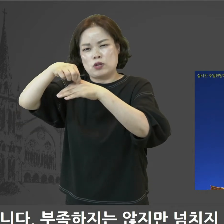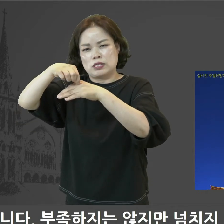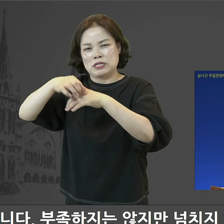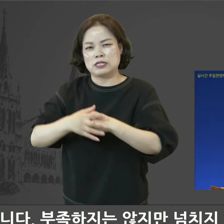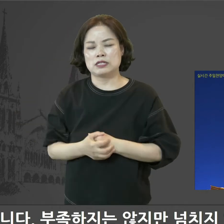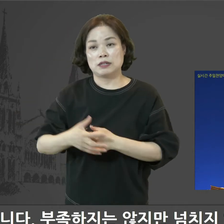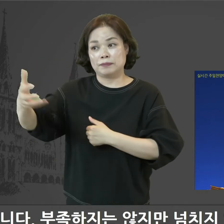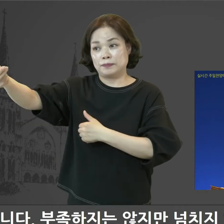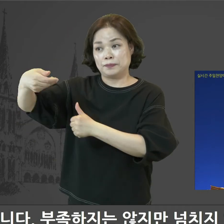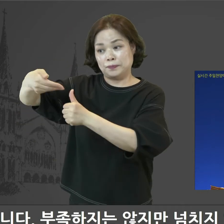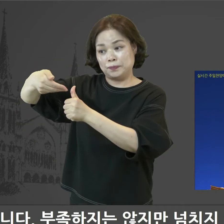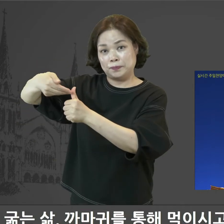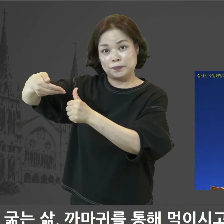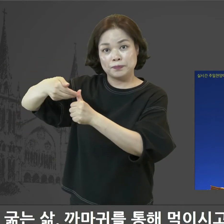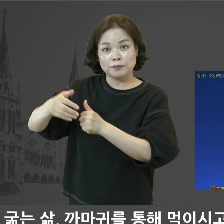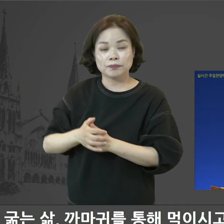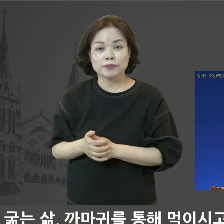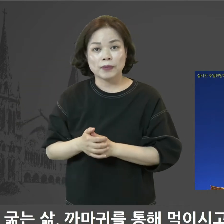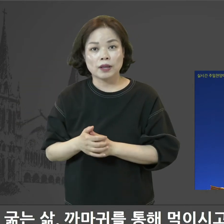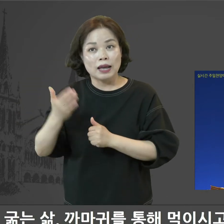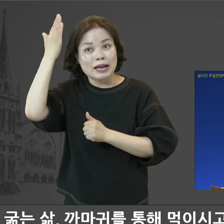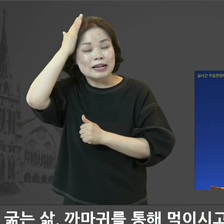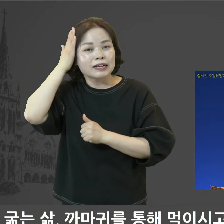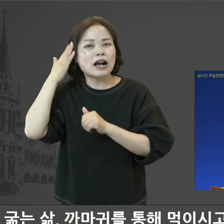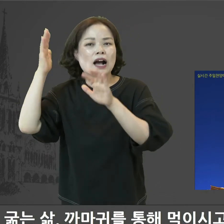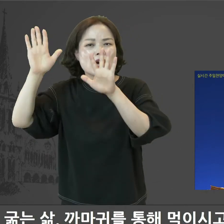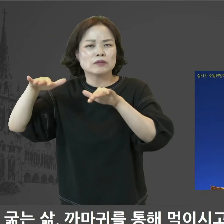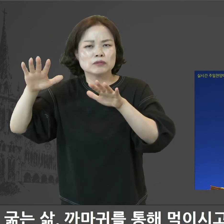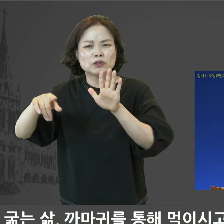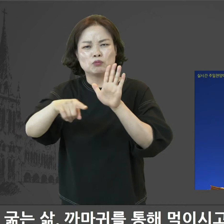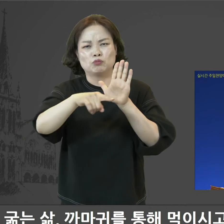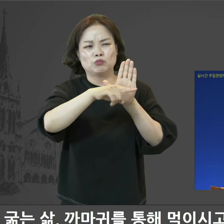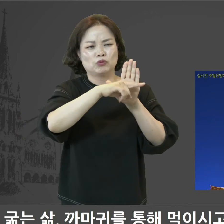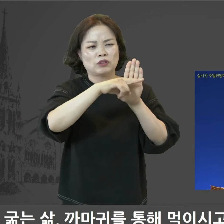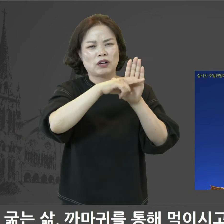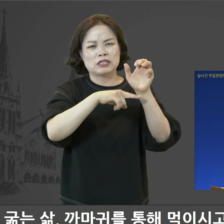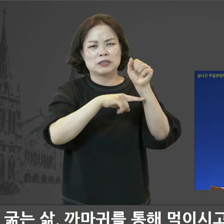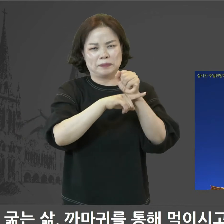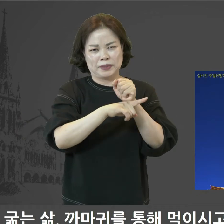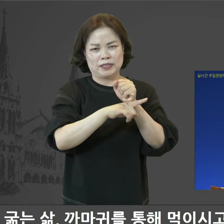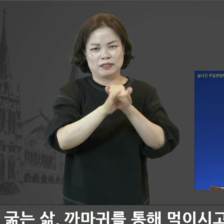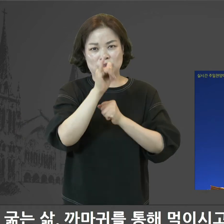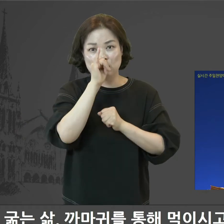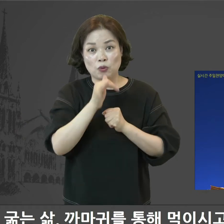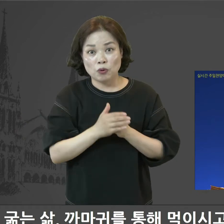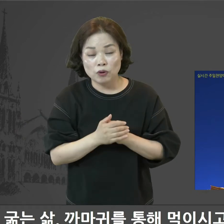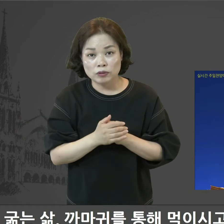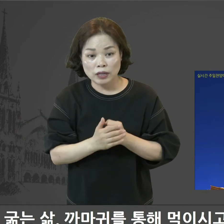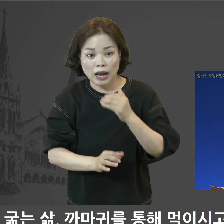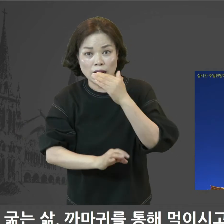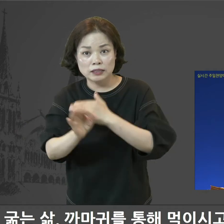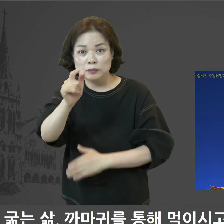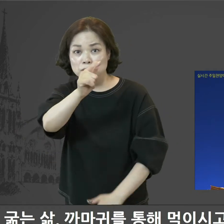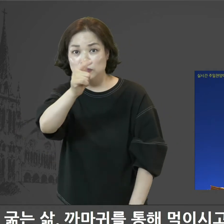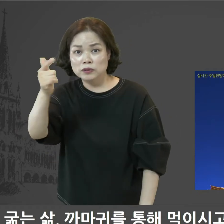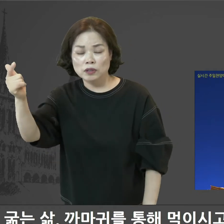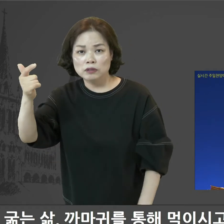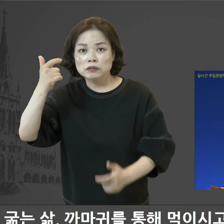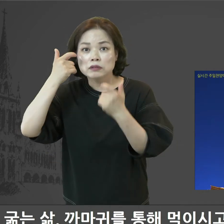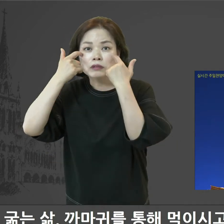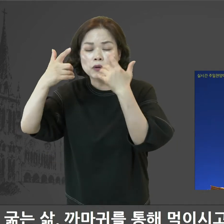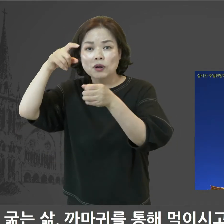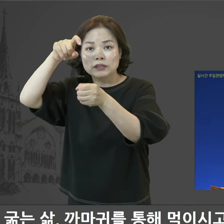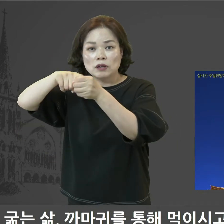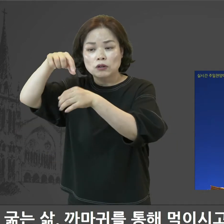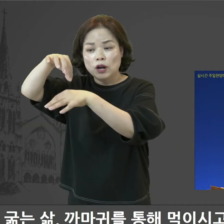가져왔습니다. 까마귀는 부정한 동물로 우리가 많이 생각을 합니다. 그럼에도 아침과 저녁으로 정확하게